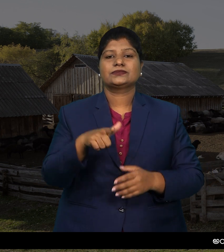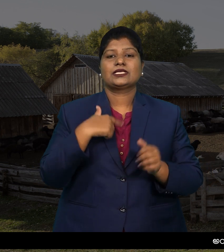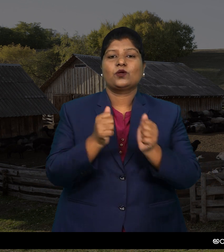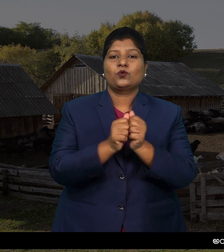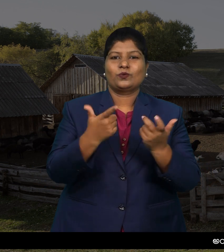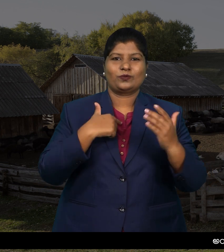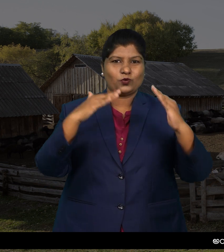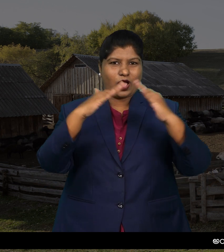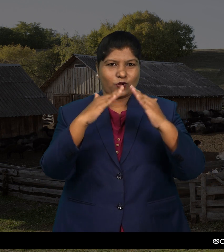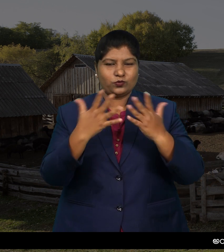అందులోనే పెద్ద ఇళ్ళు,